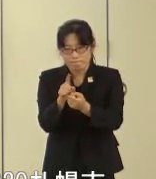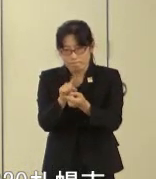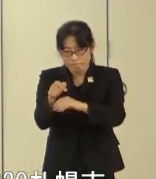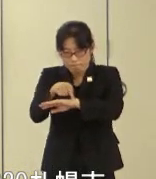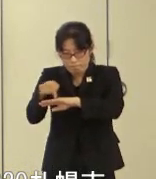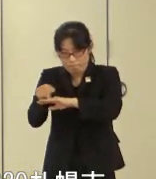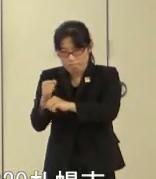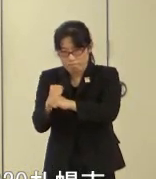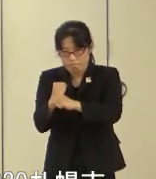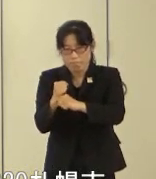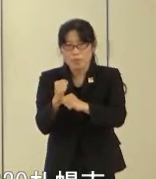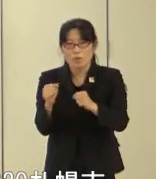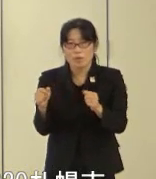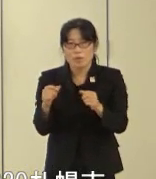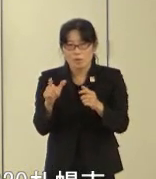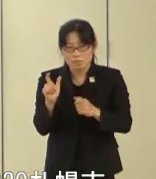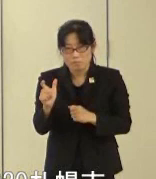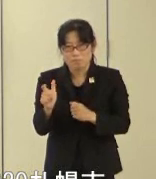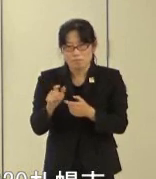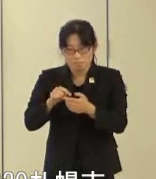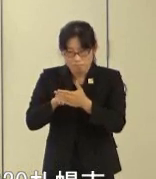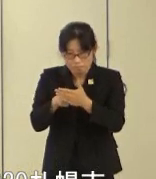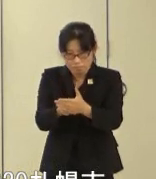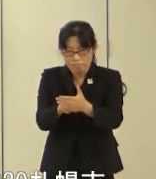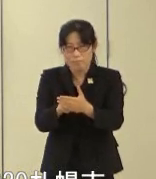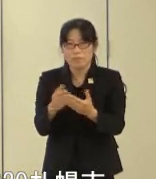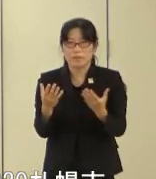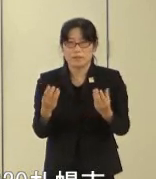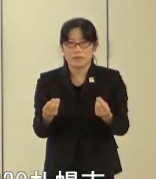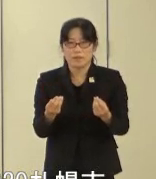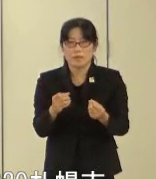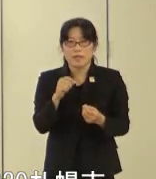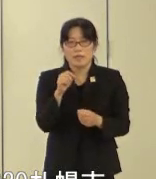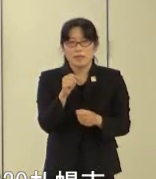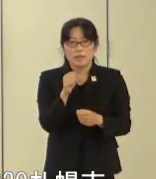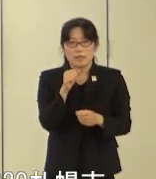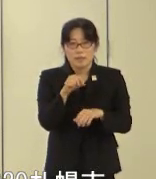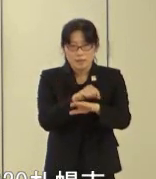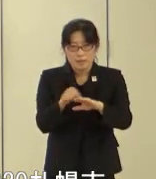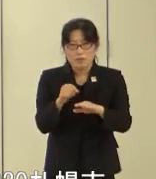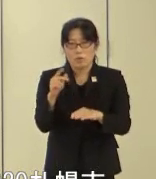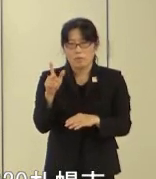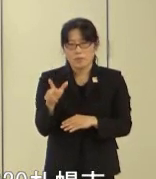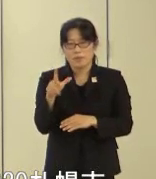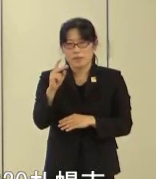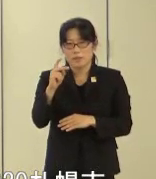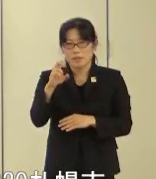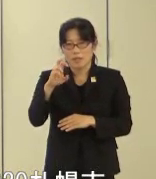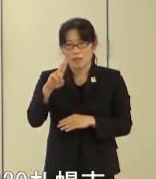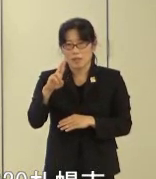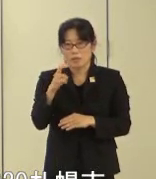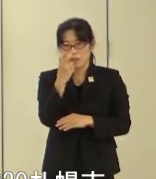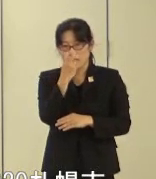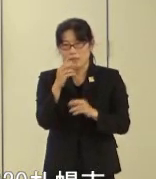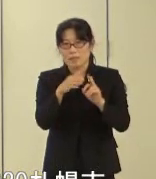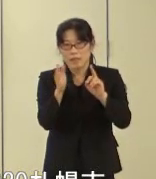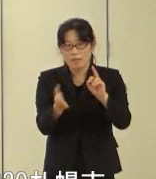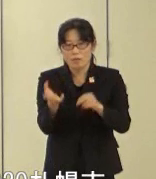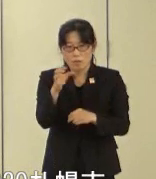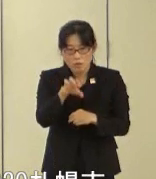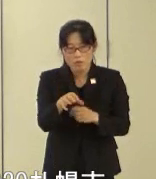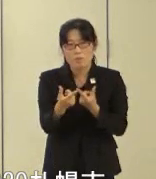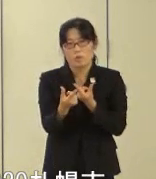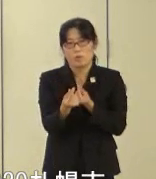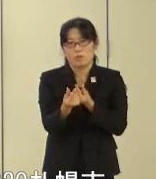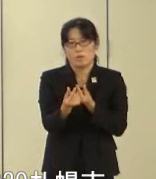きたところであります。先ほど申し上げました臨時の PCR 検査センターの設置、こういったことにも取